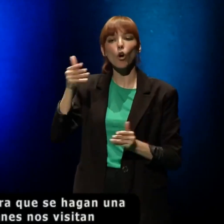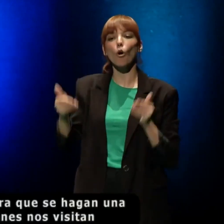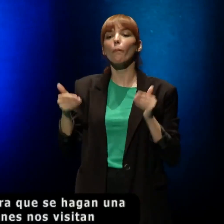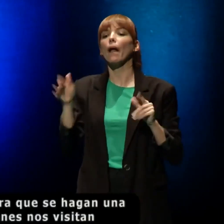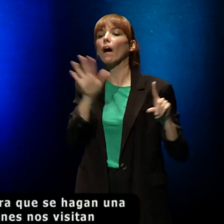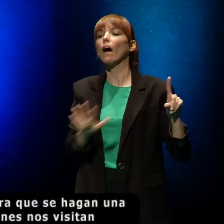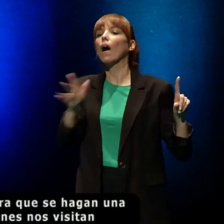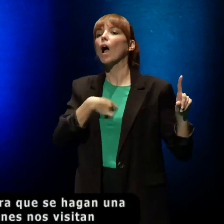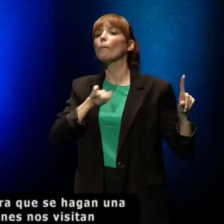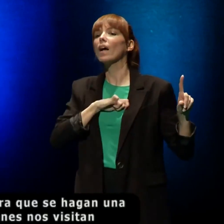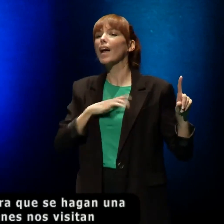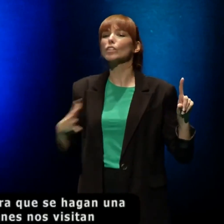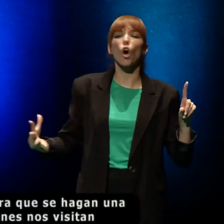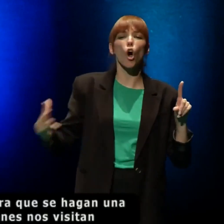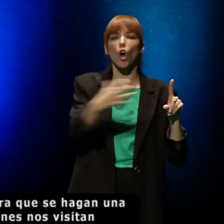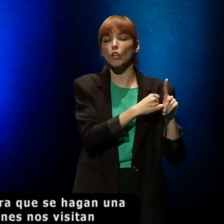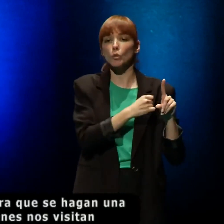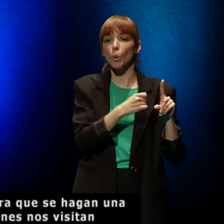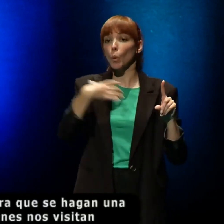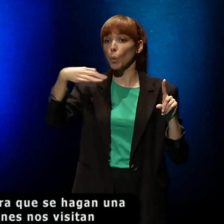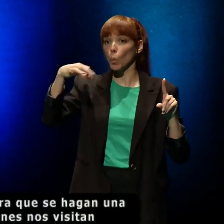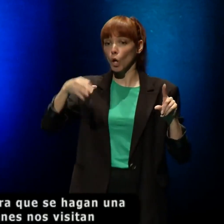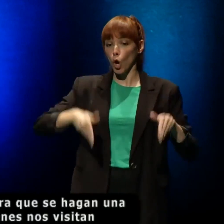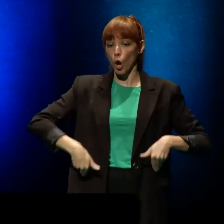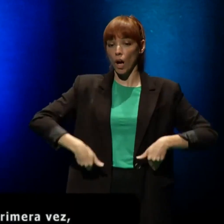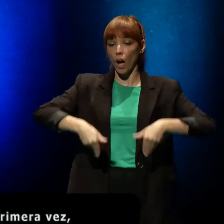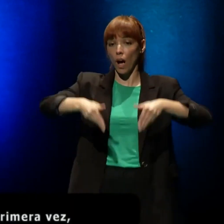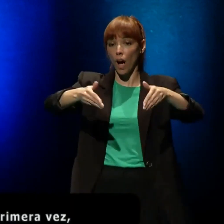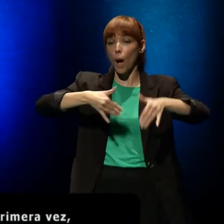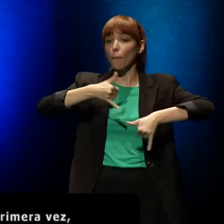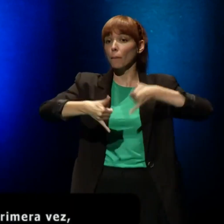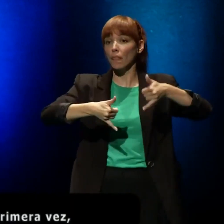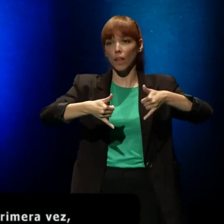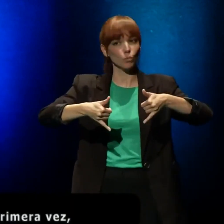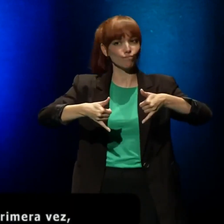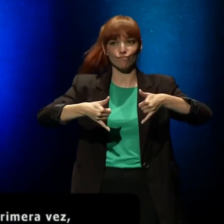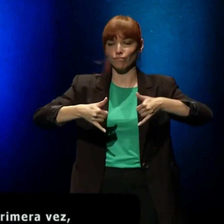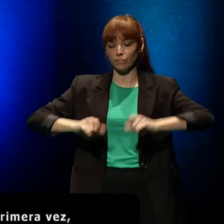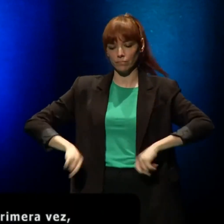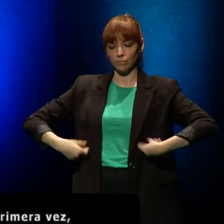único, que en lugar de tener carril bici tiene carril andador.